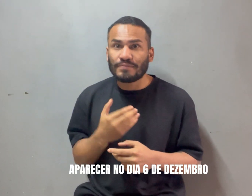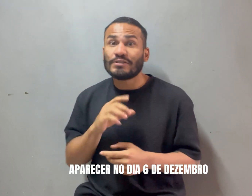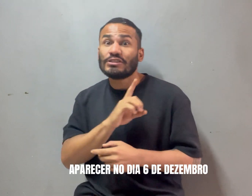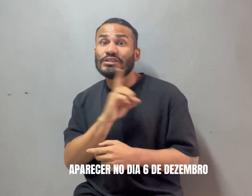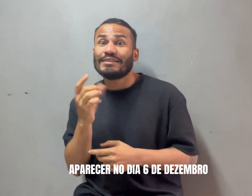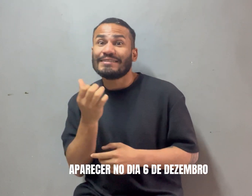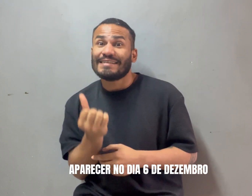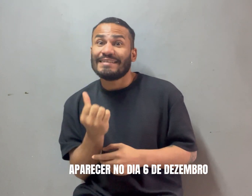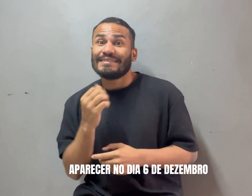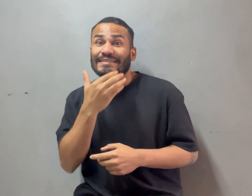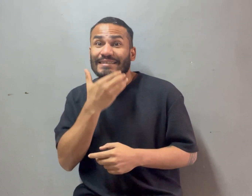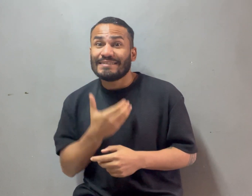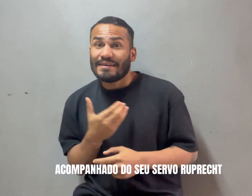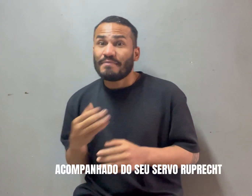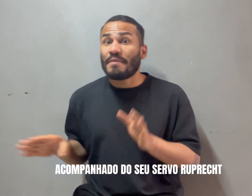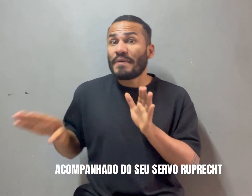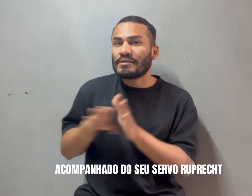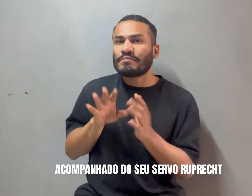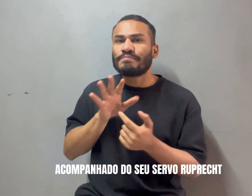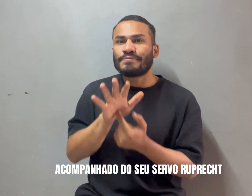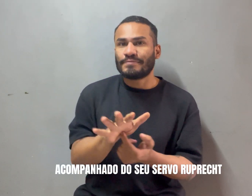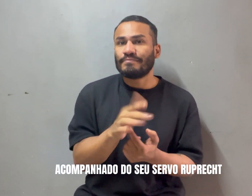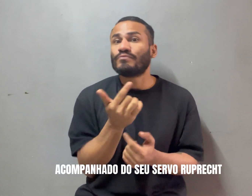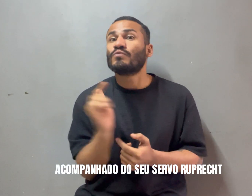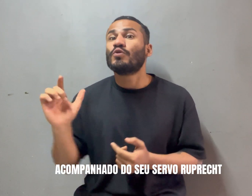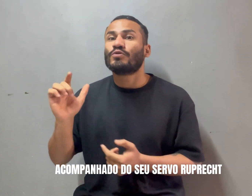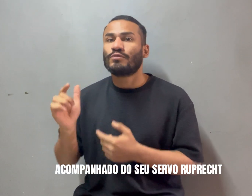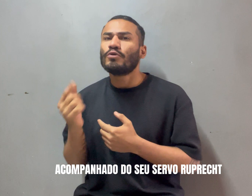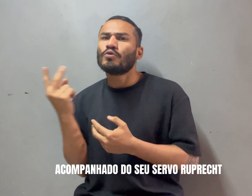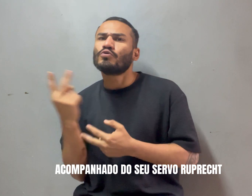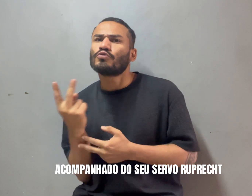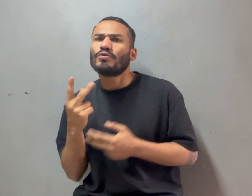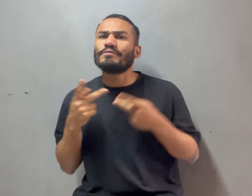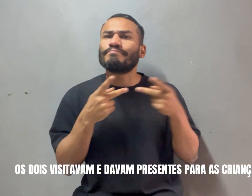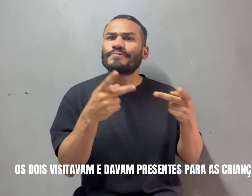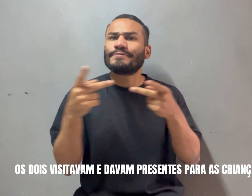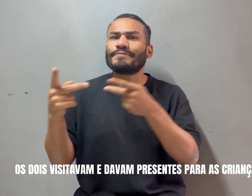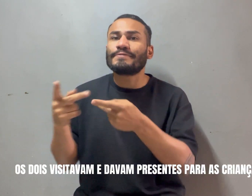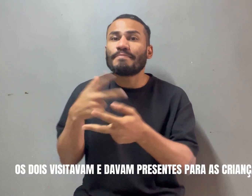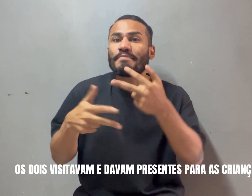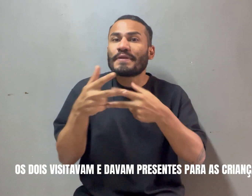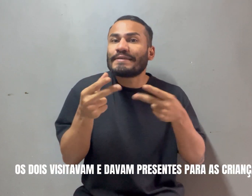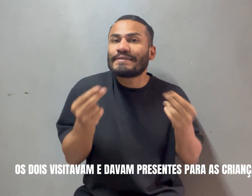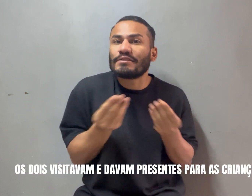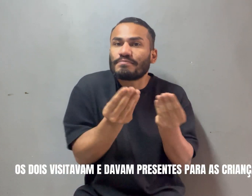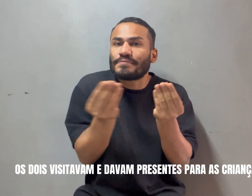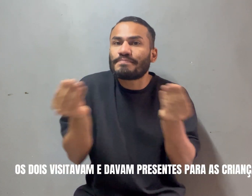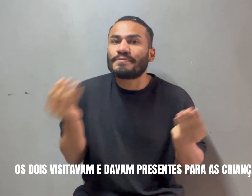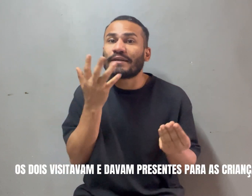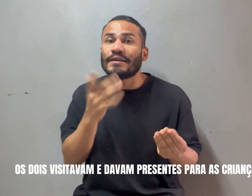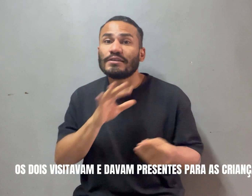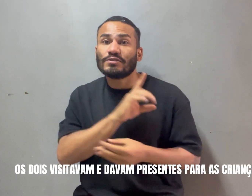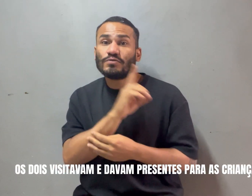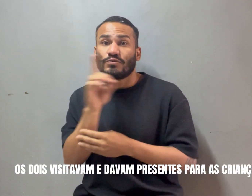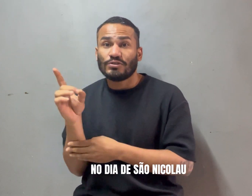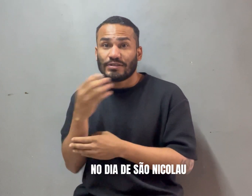no dia 6 de dezembro acompanhado do seu servo, Ruprecht. Os dois visitavam e davam presentes para as crianças no dia